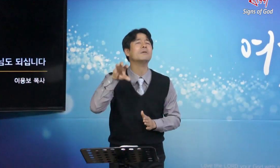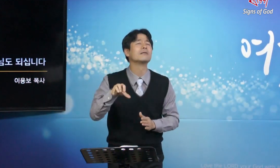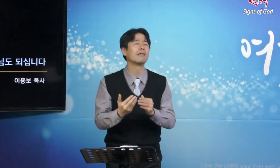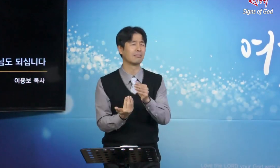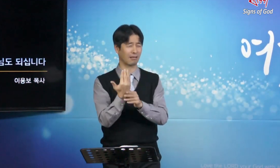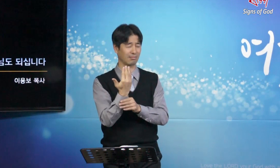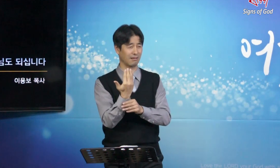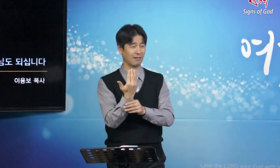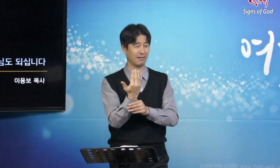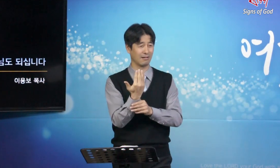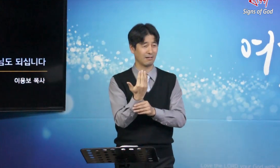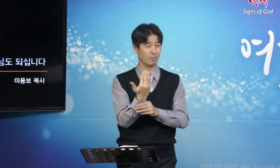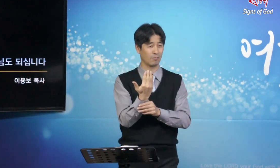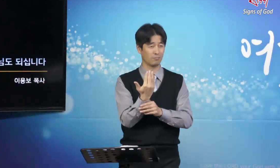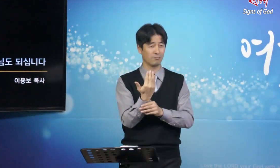믿음은 들음에서 나는 것이죠.